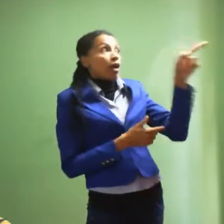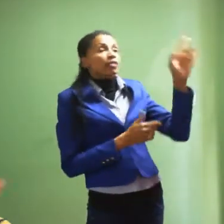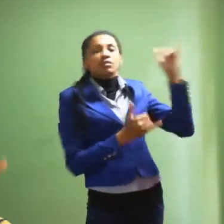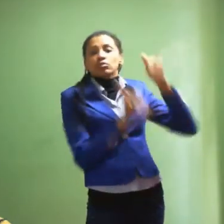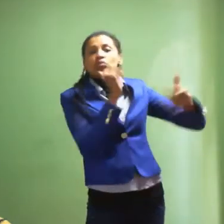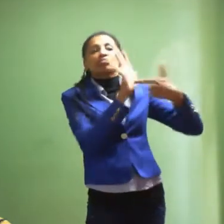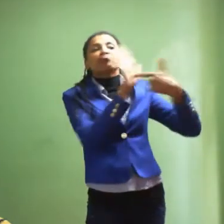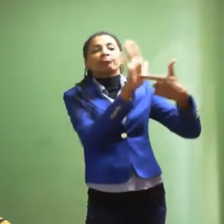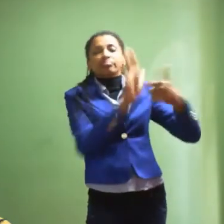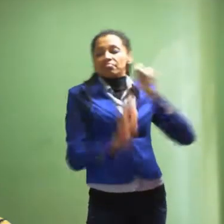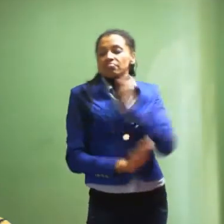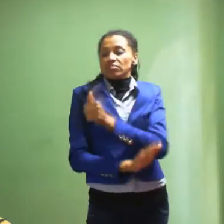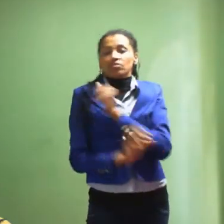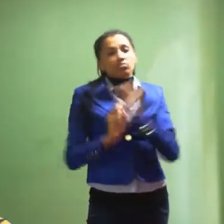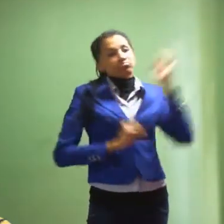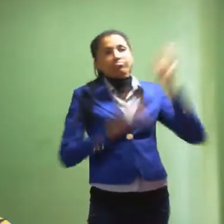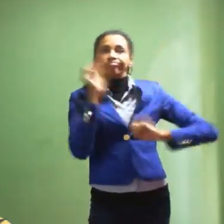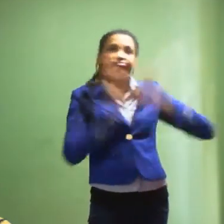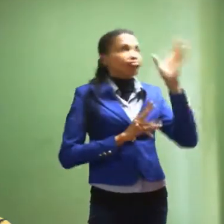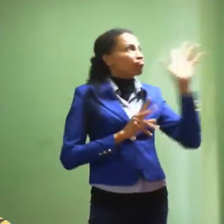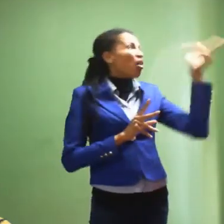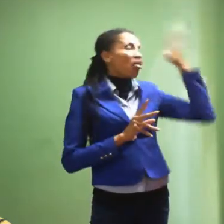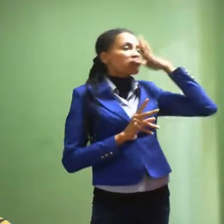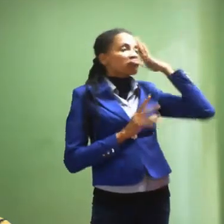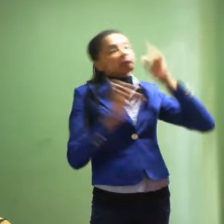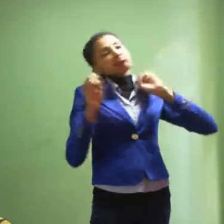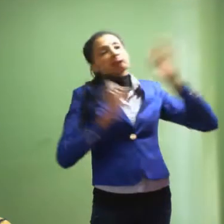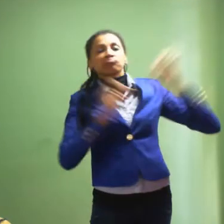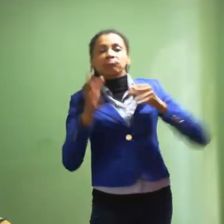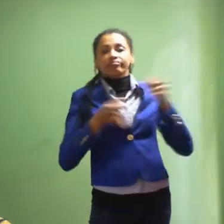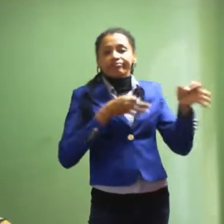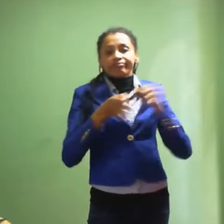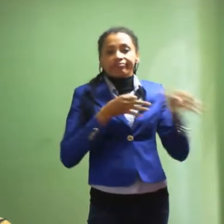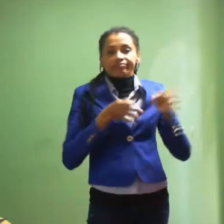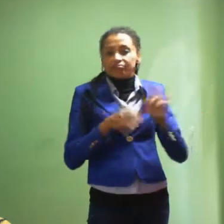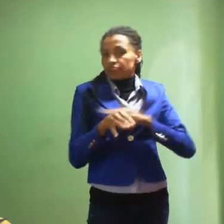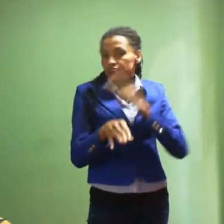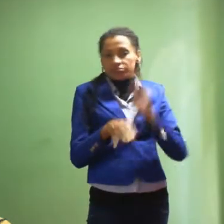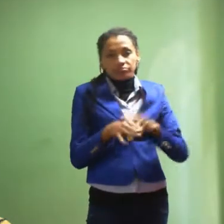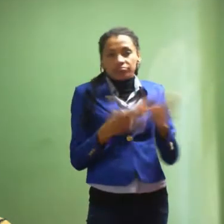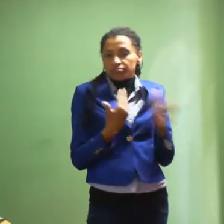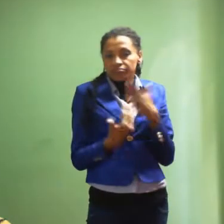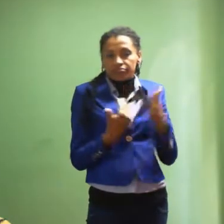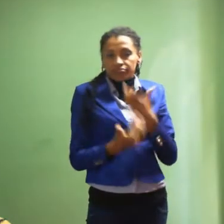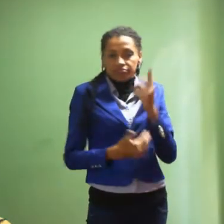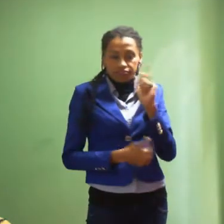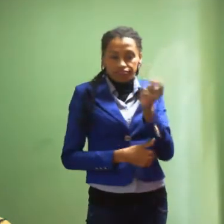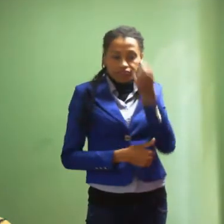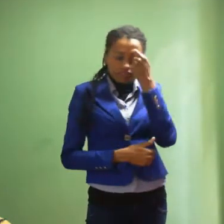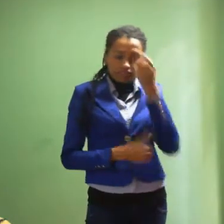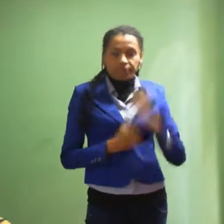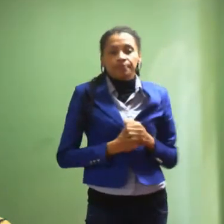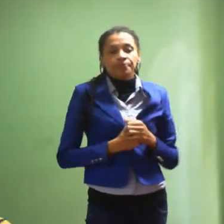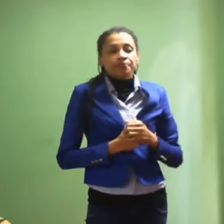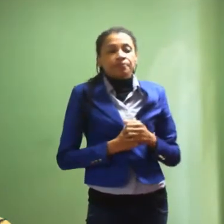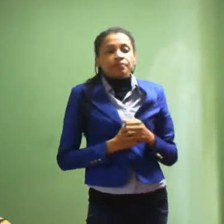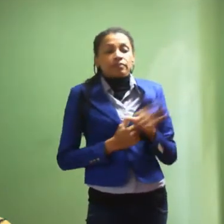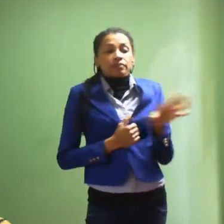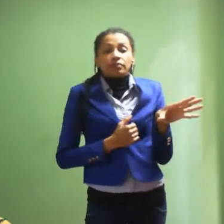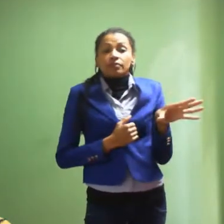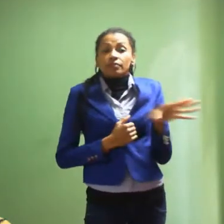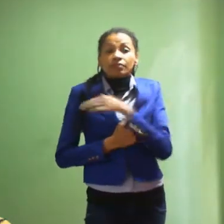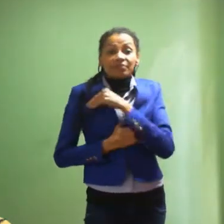sentido para ellos y la van a poder retomar en el cierre de proyectos pedagógicos de una manera muy fácil. Todas las salidas